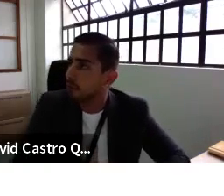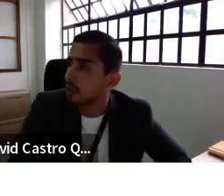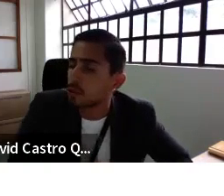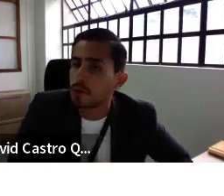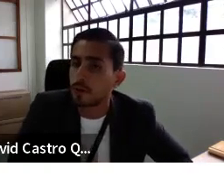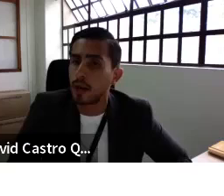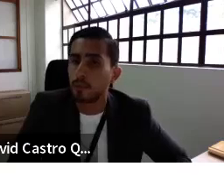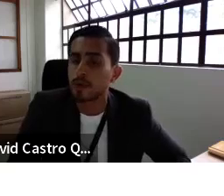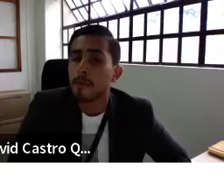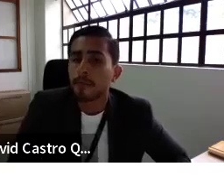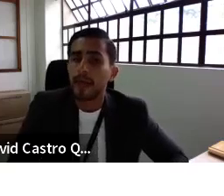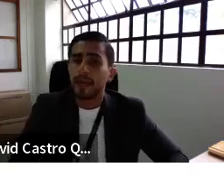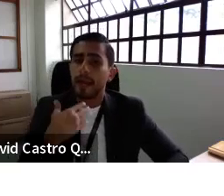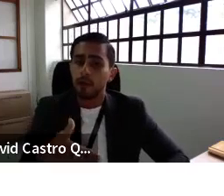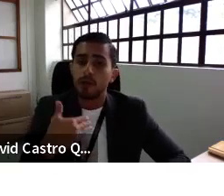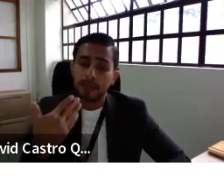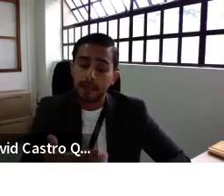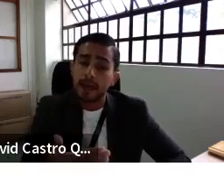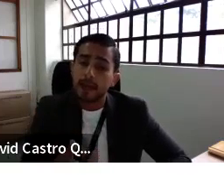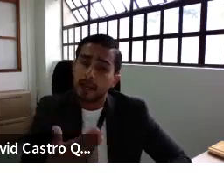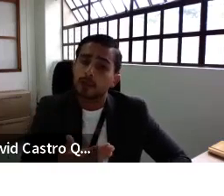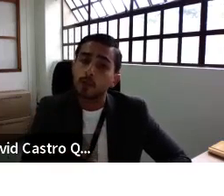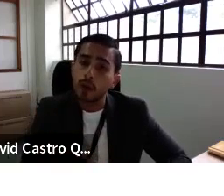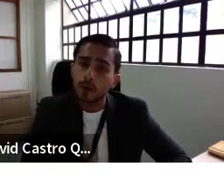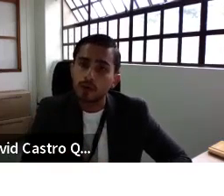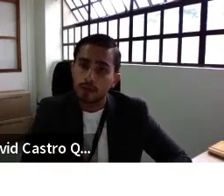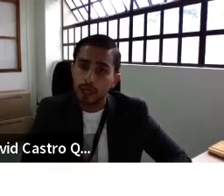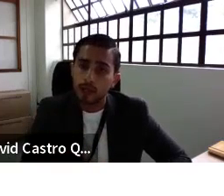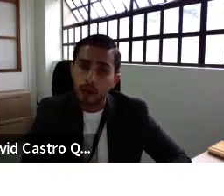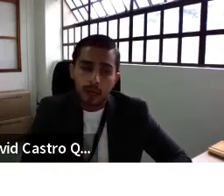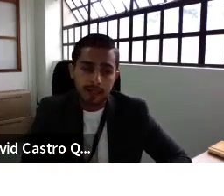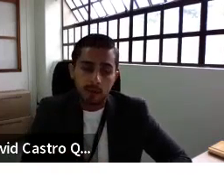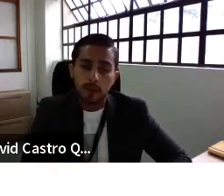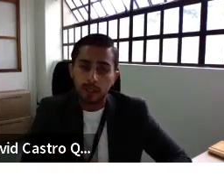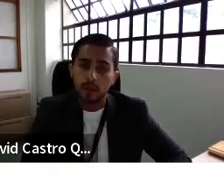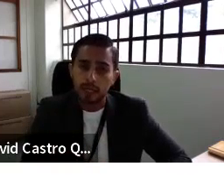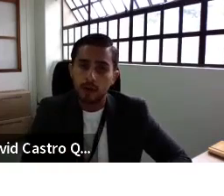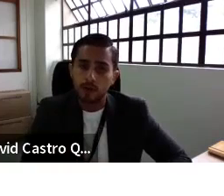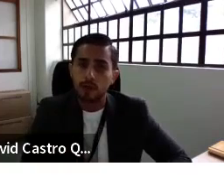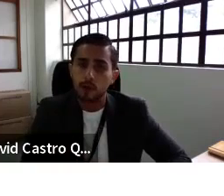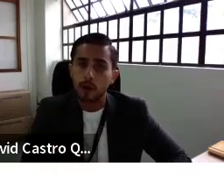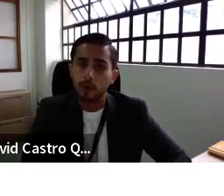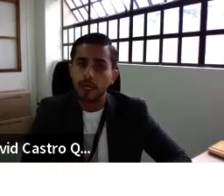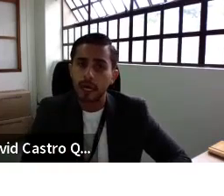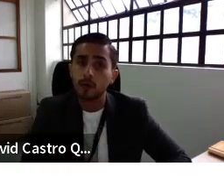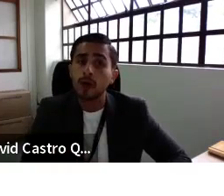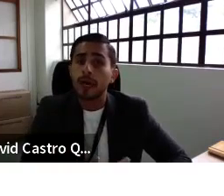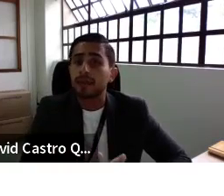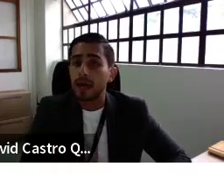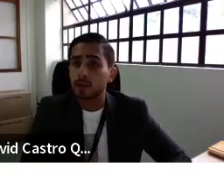entonces cuando hablamos de generar o de seguir generando un nuevo conocimiento estamos partiendo de que ese conocimiento lo vamos generando en tanto